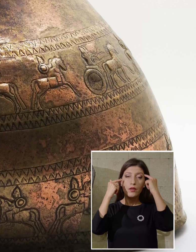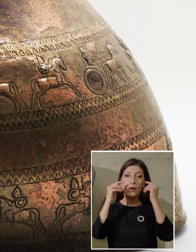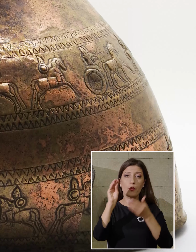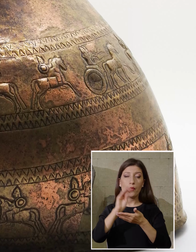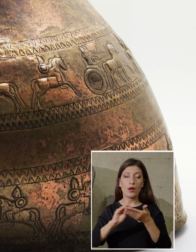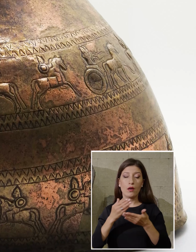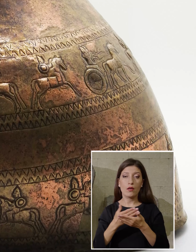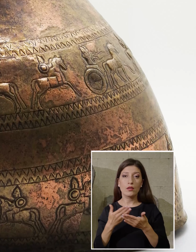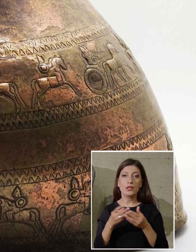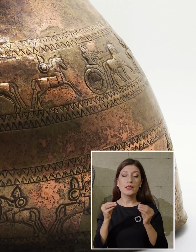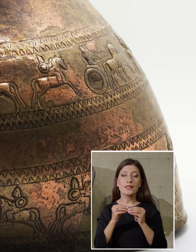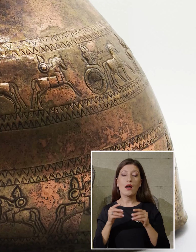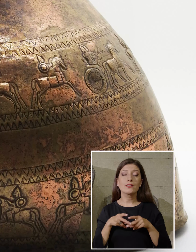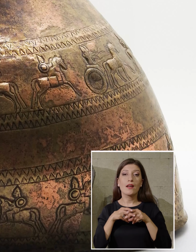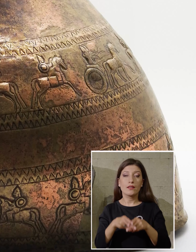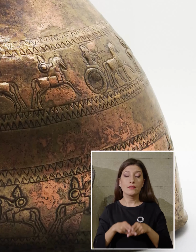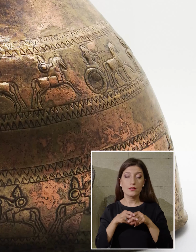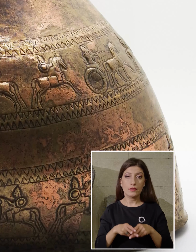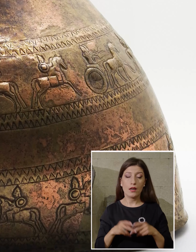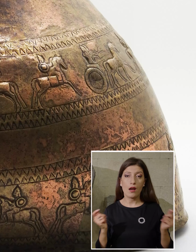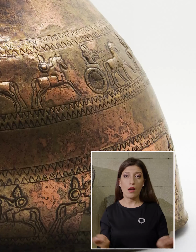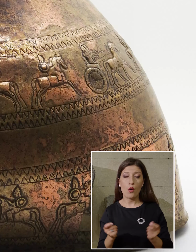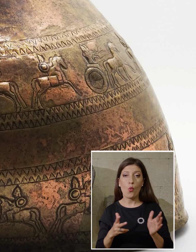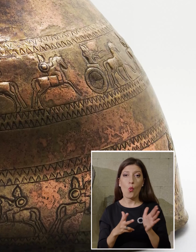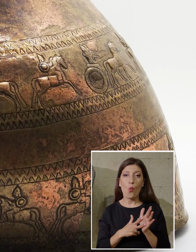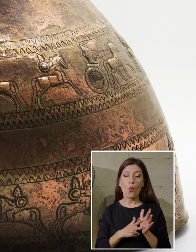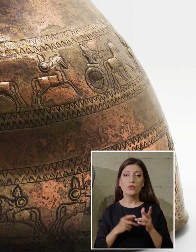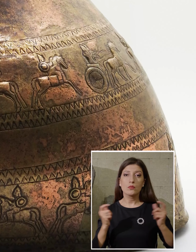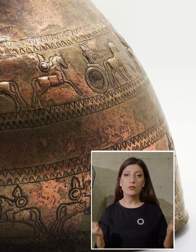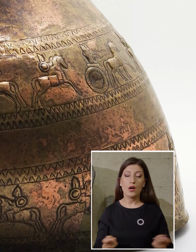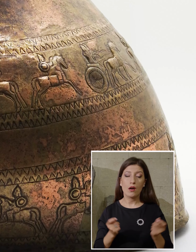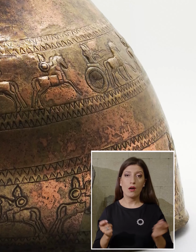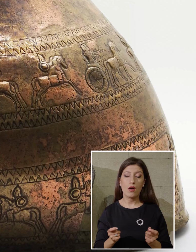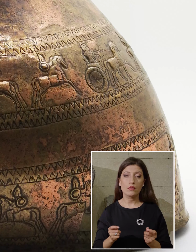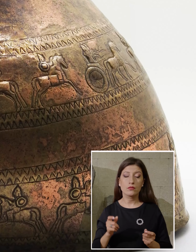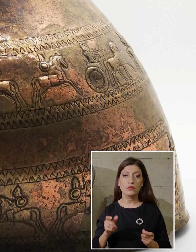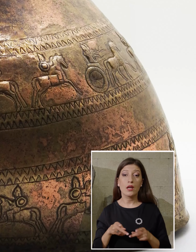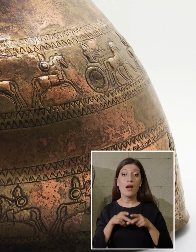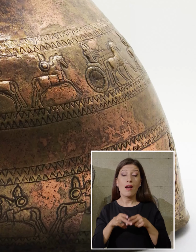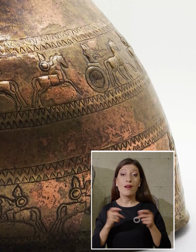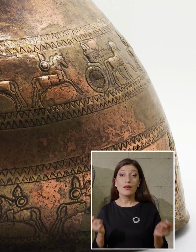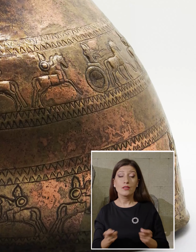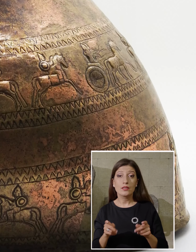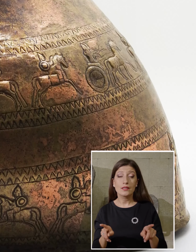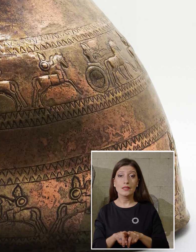են 10 հեծյալներ և 8 մարտակարգեր։ Մարտակարգերը կառուցվածքով նման են